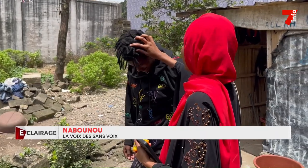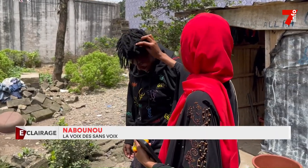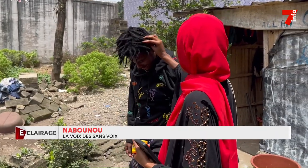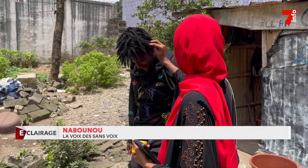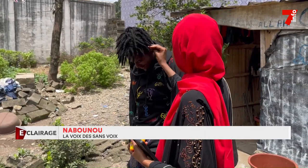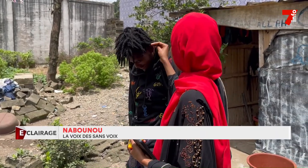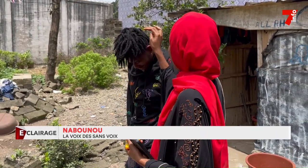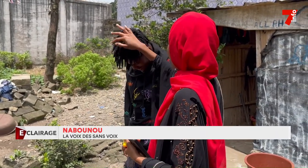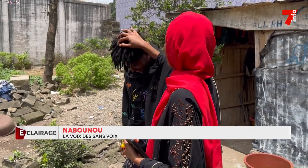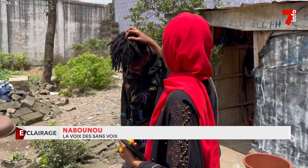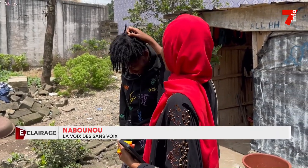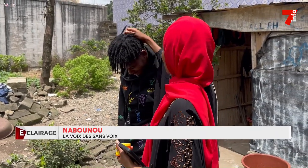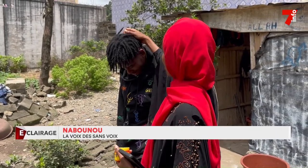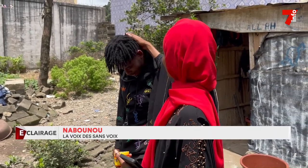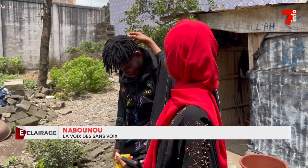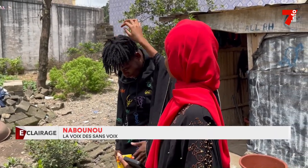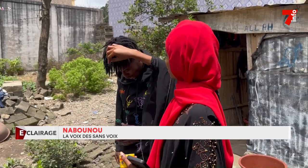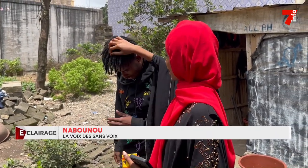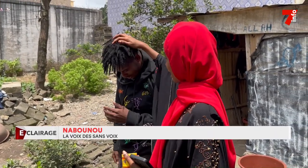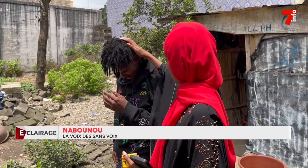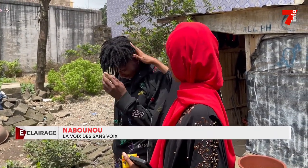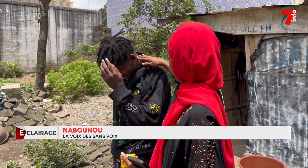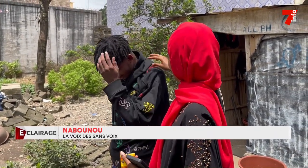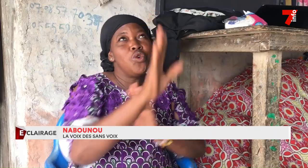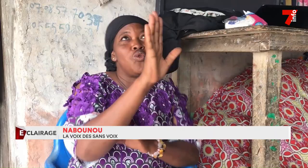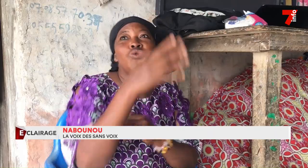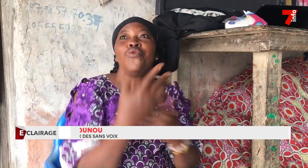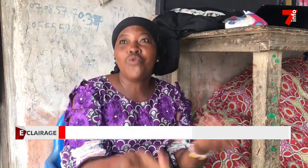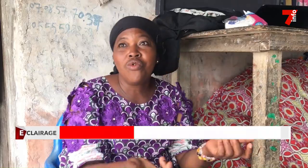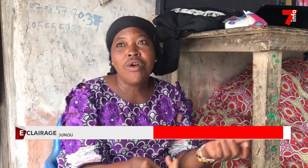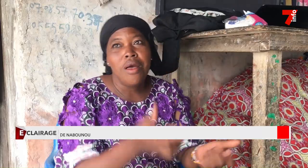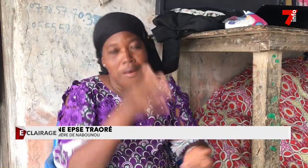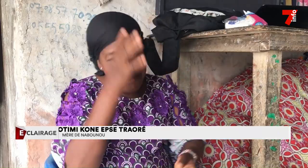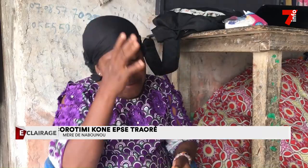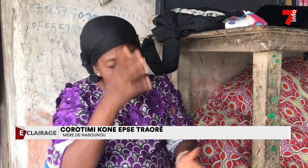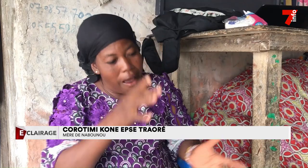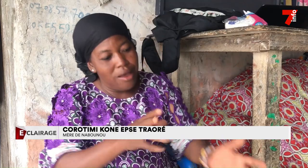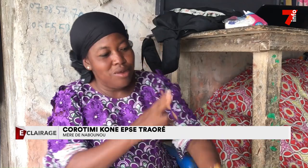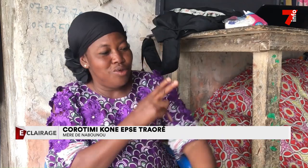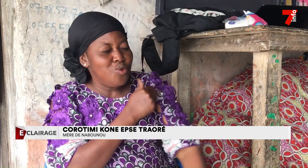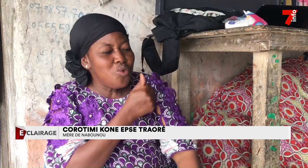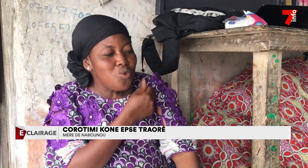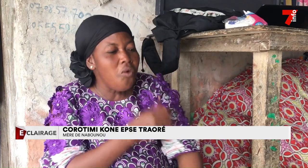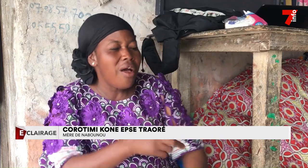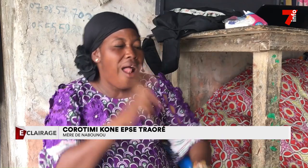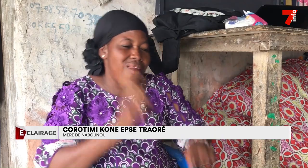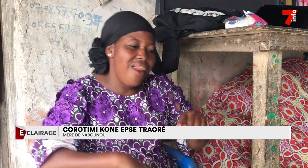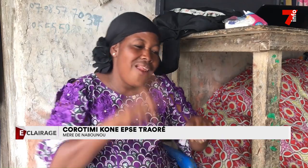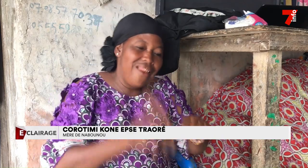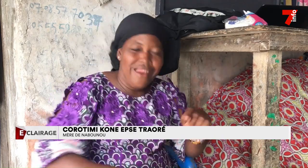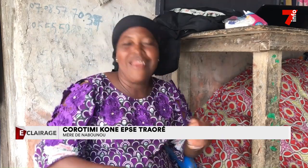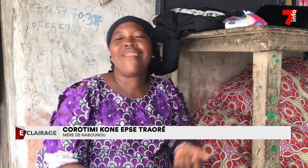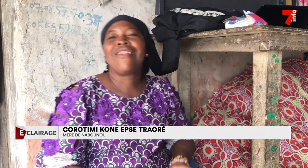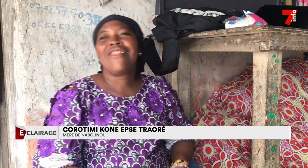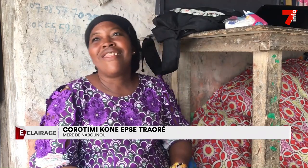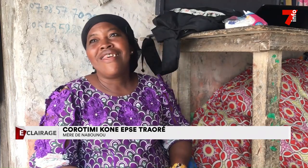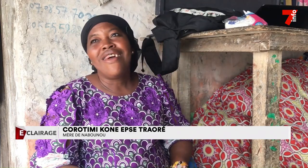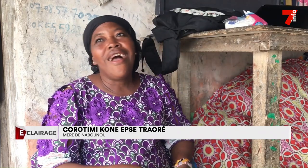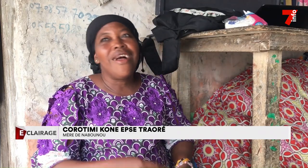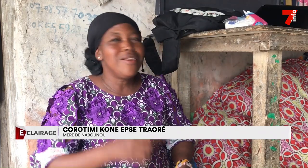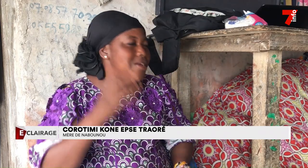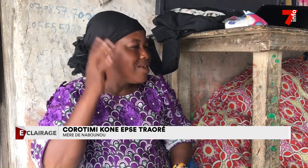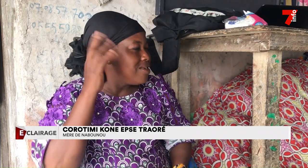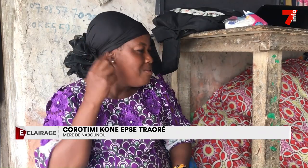réussite de leurs enfants. Voilà, naturel. Bon,'est la maladie qui m'a rendue malentendante. Nous sommes allés à l'hôpital.